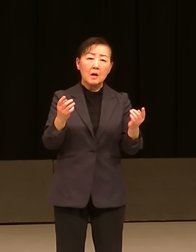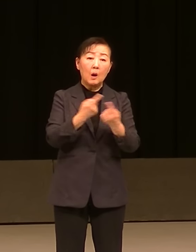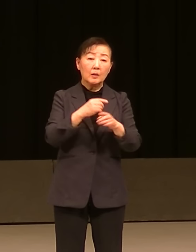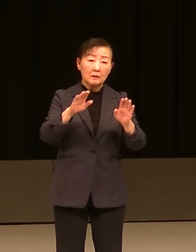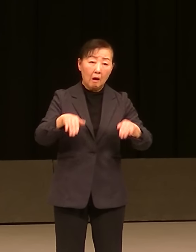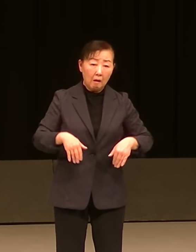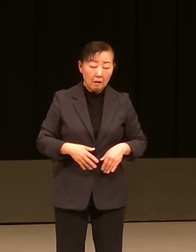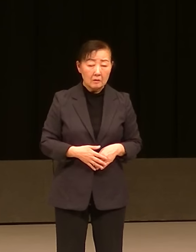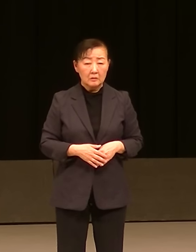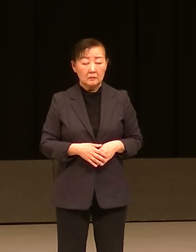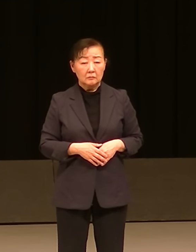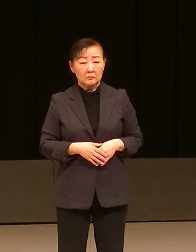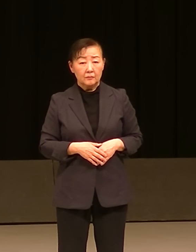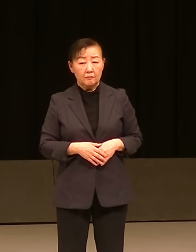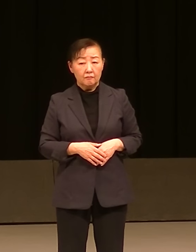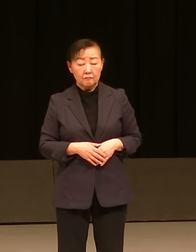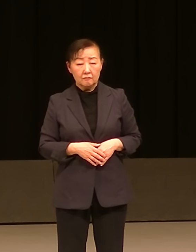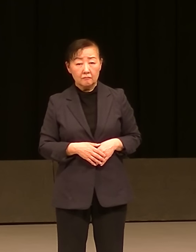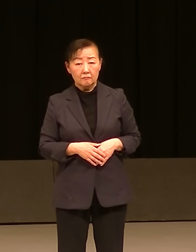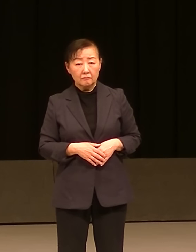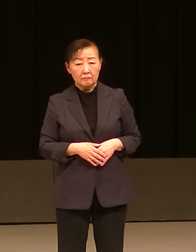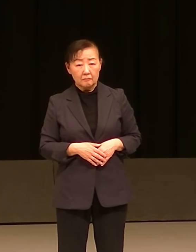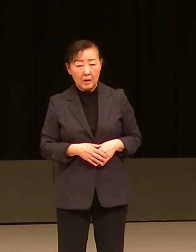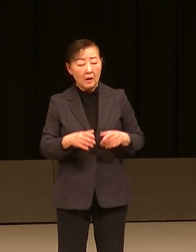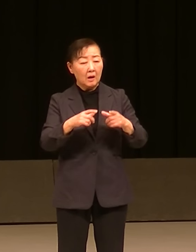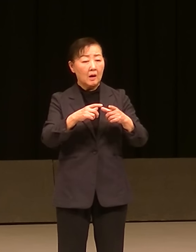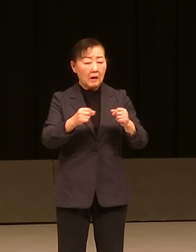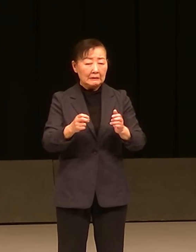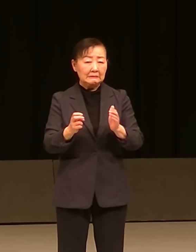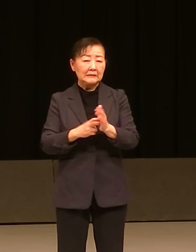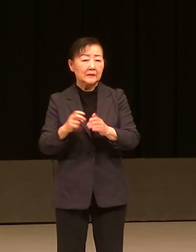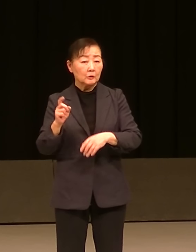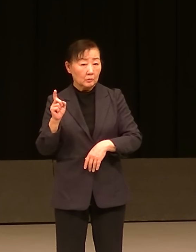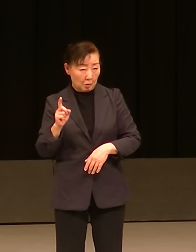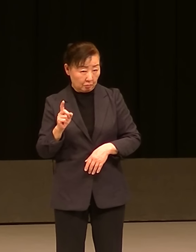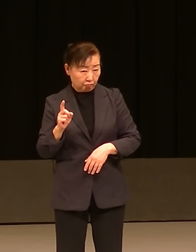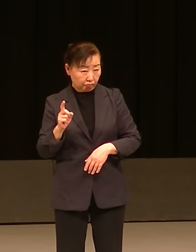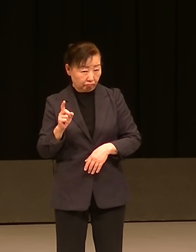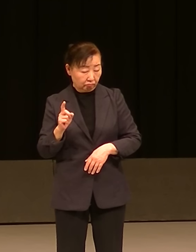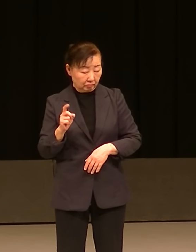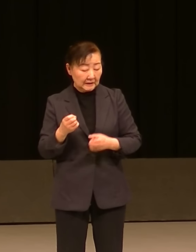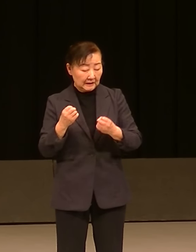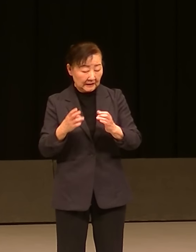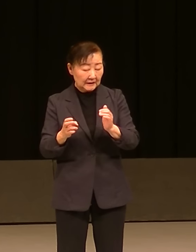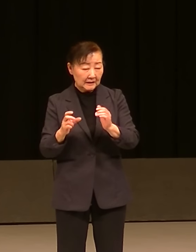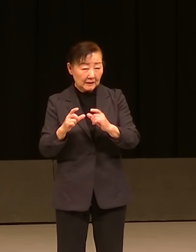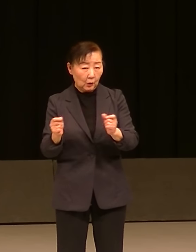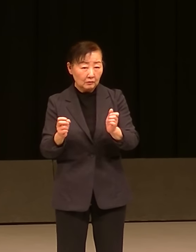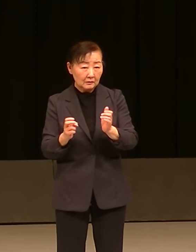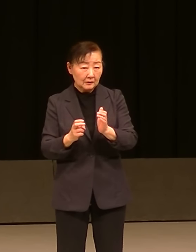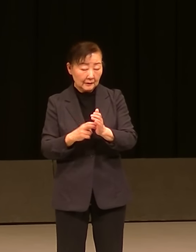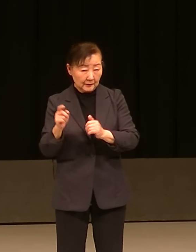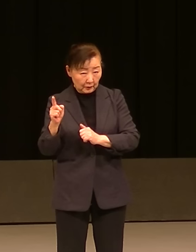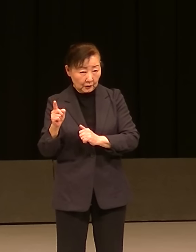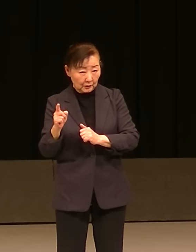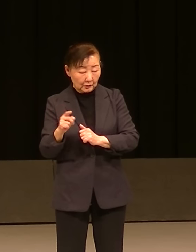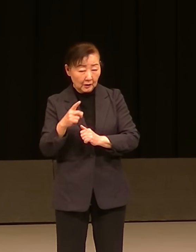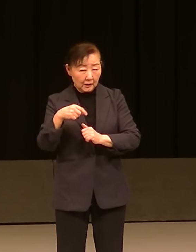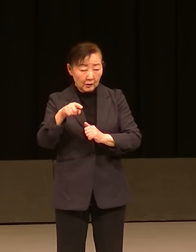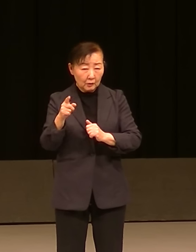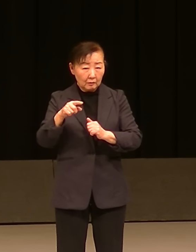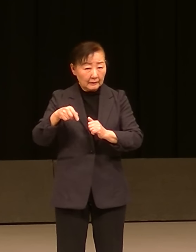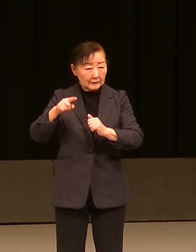んこの、まあ日鉄による、新日本製鉄による US チームの、買